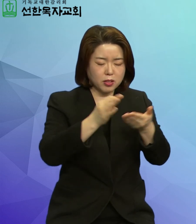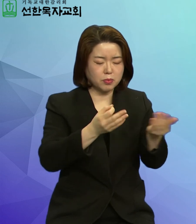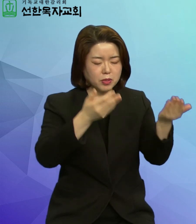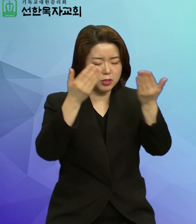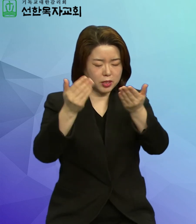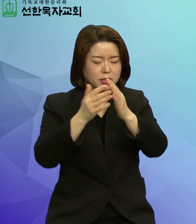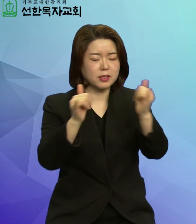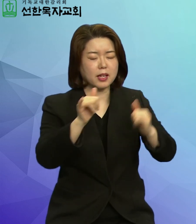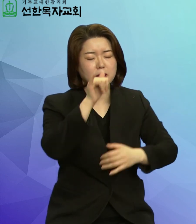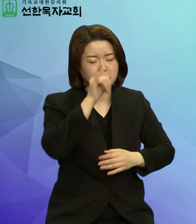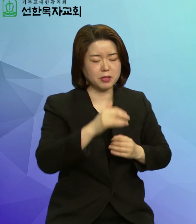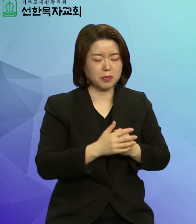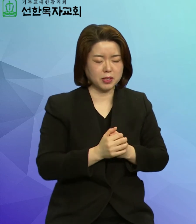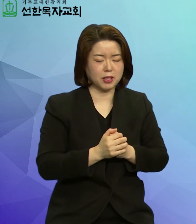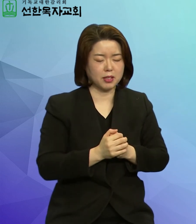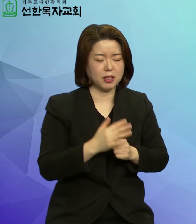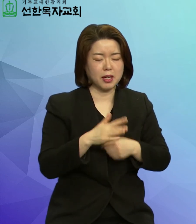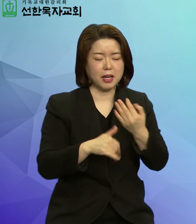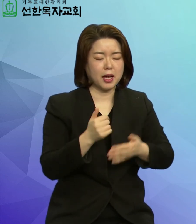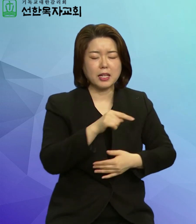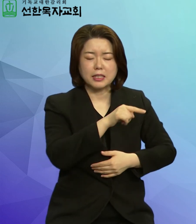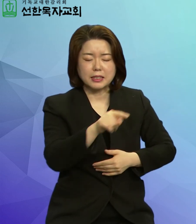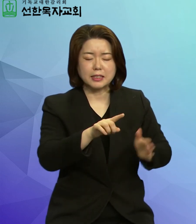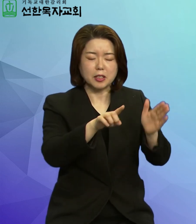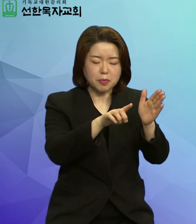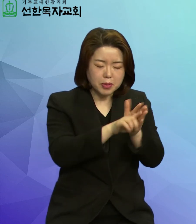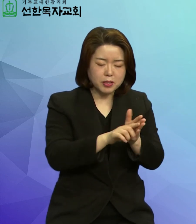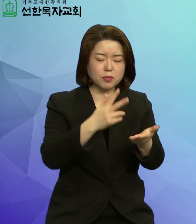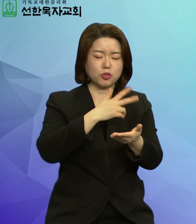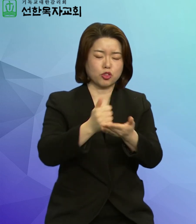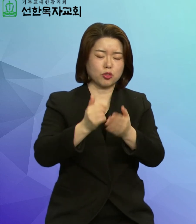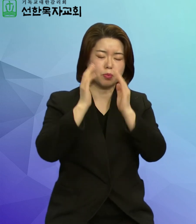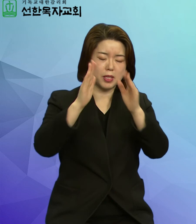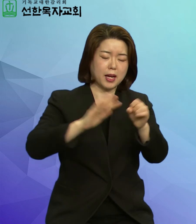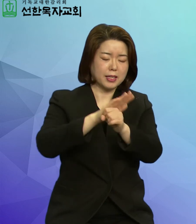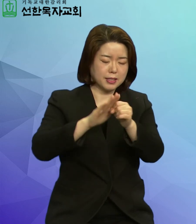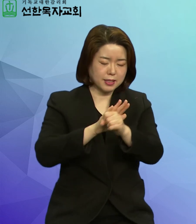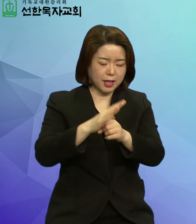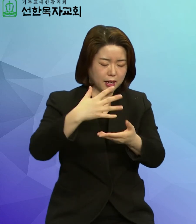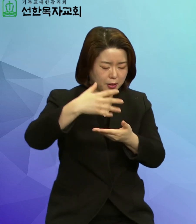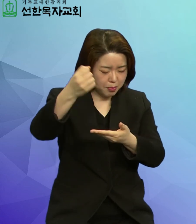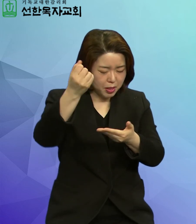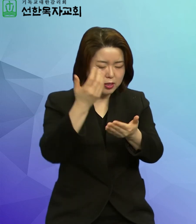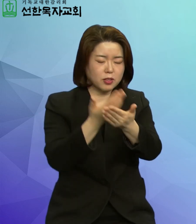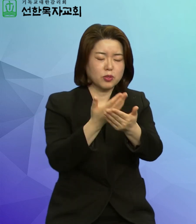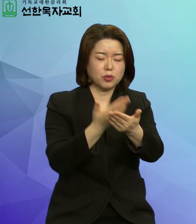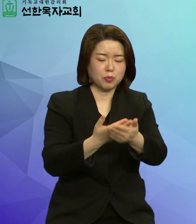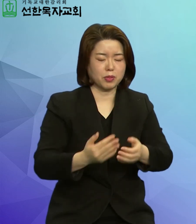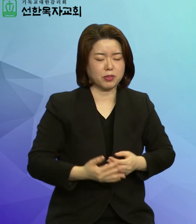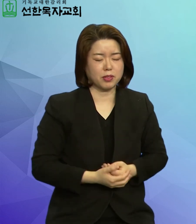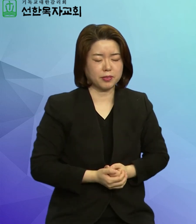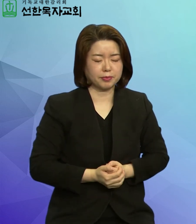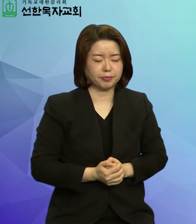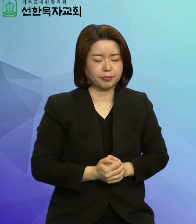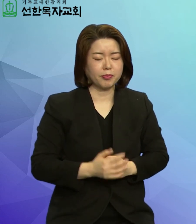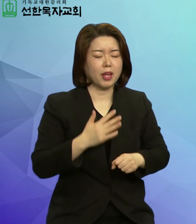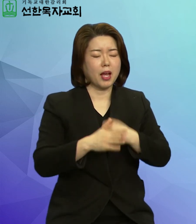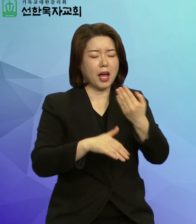드리는 이들이 있습니다. 하나님 그 믿음과 주님을 향한 사랑을 받으시기를